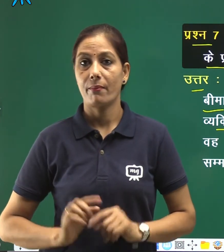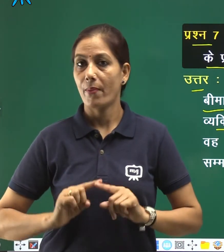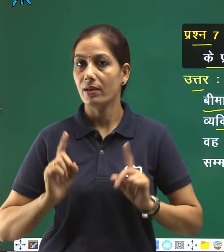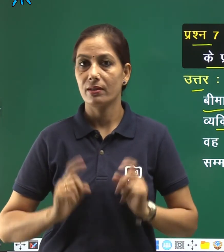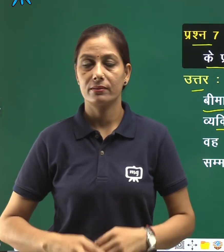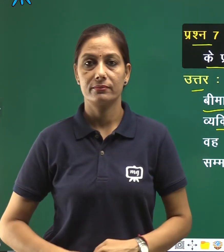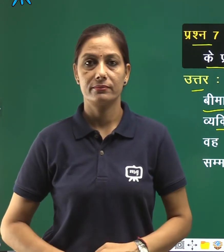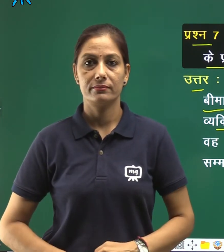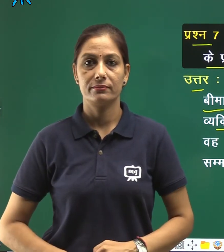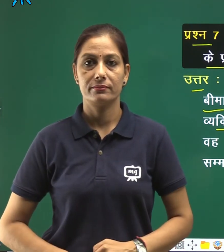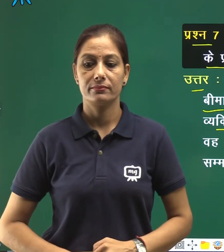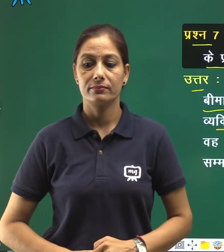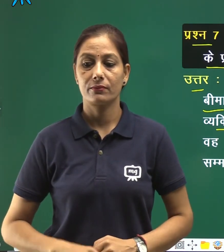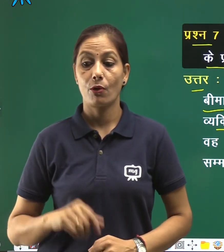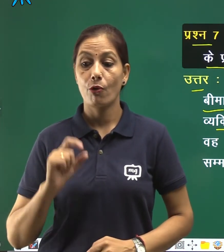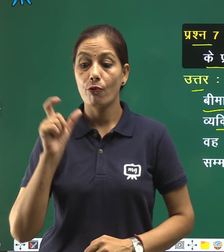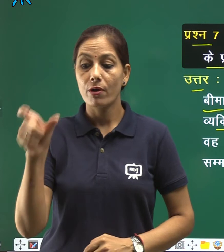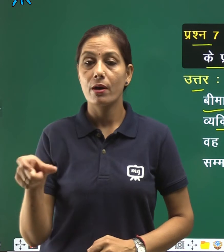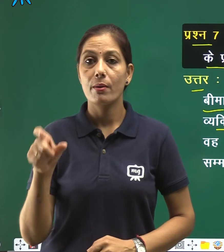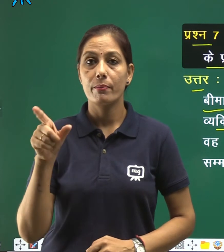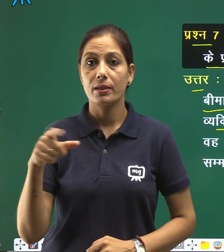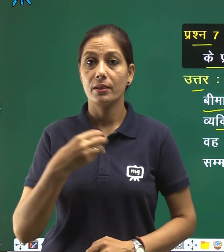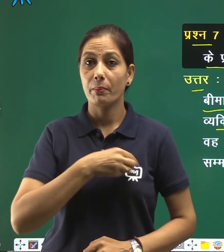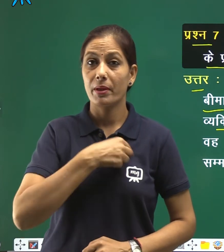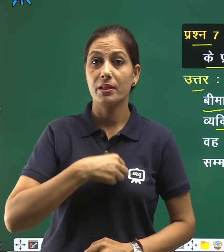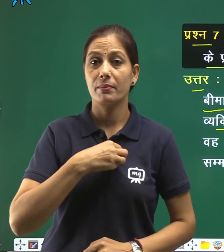परंतु वह मन ही मन